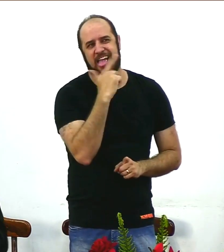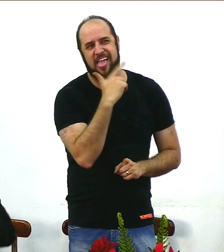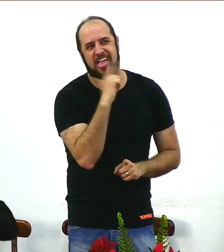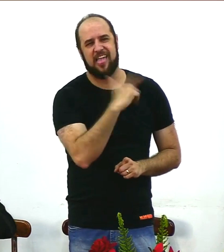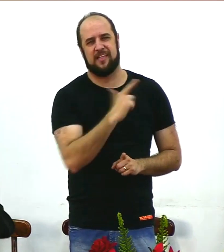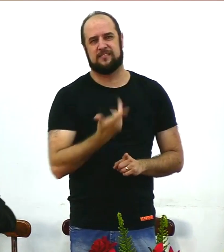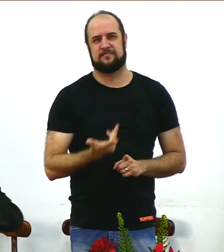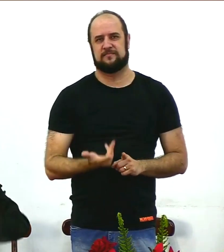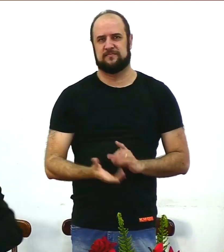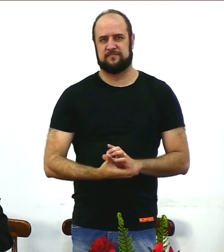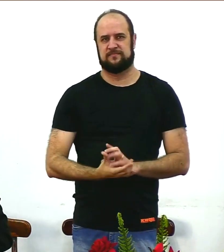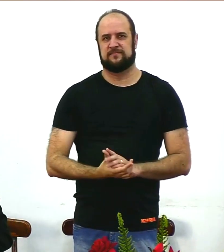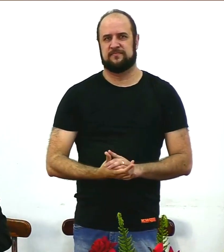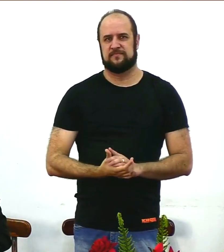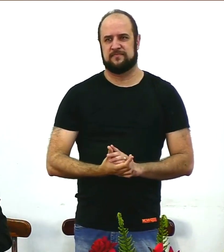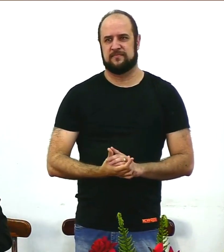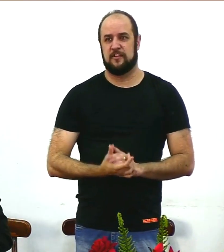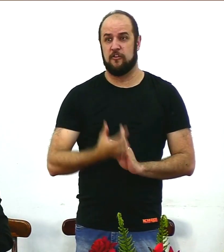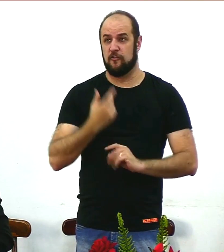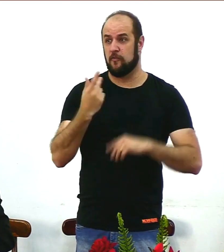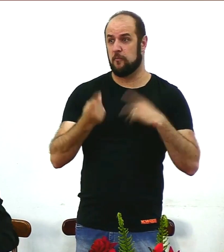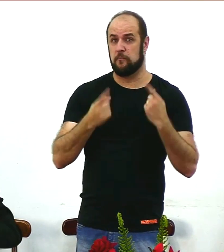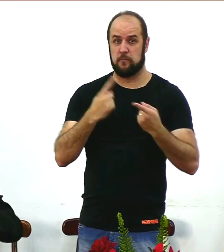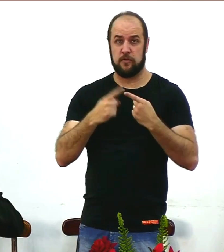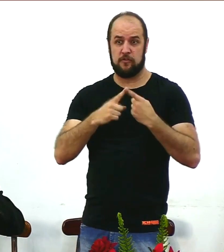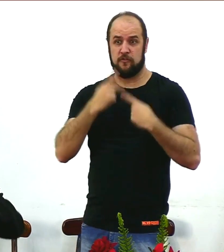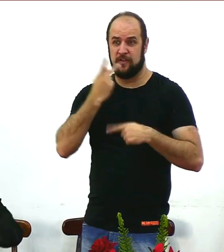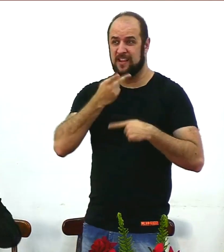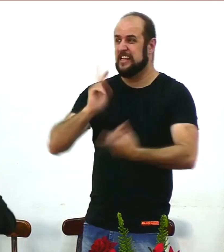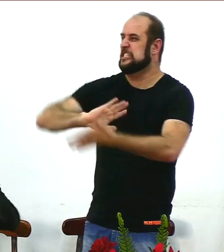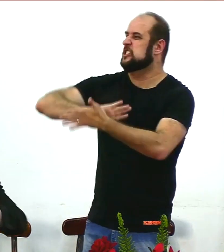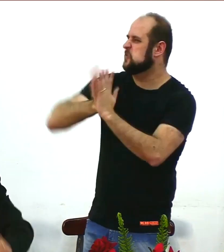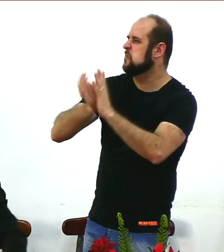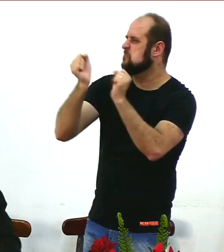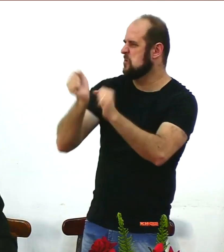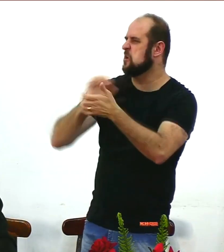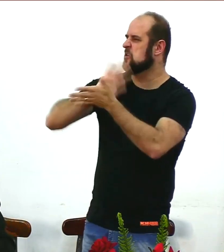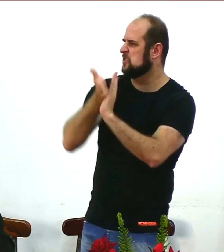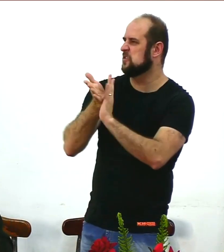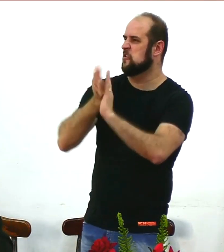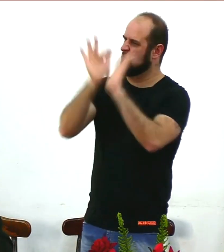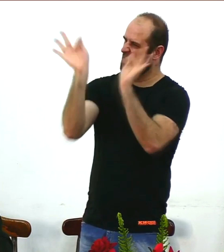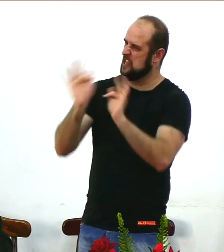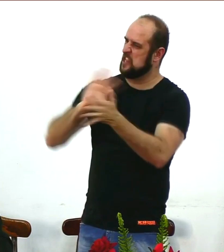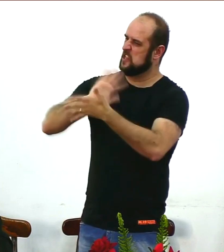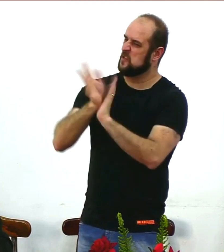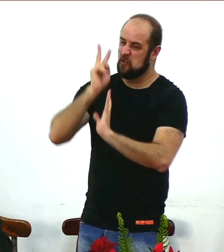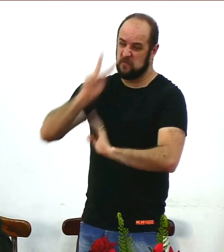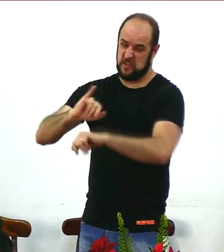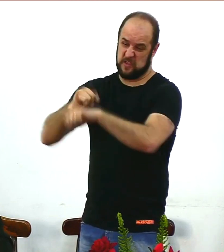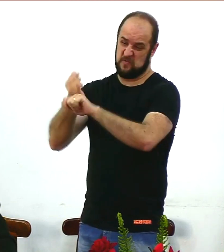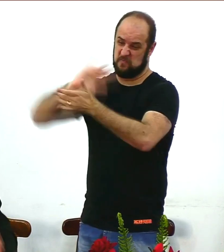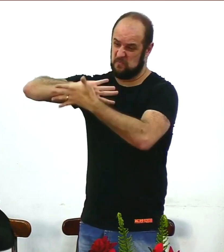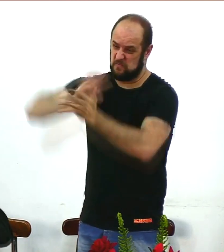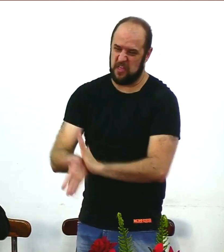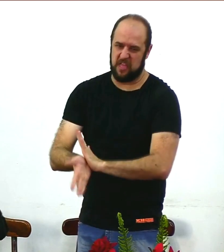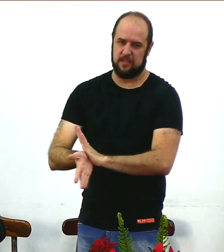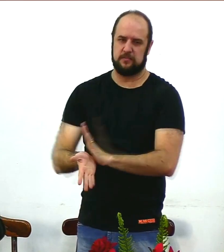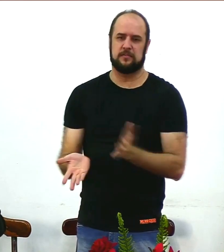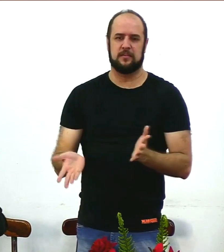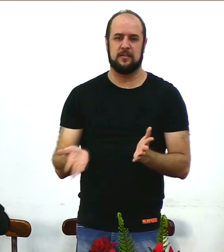teu Deus que não te livra agora? Muitos ouviram essa frase. Davi ouviu muitas vezes em